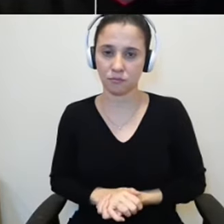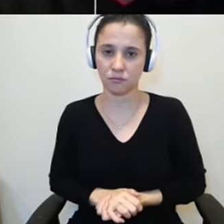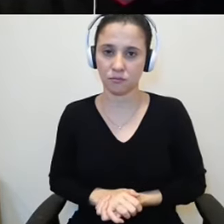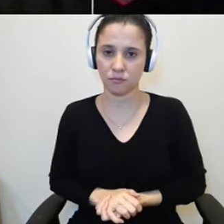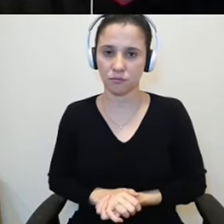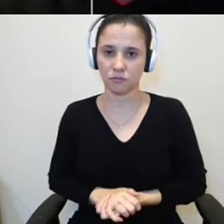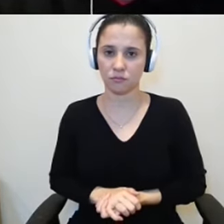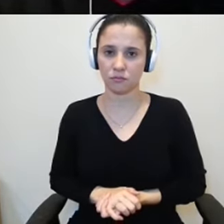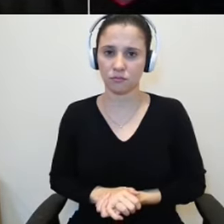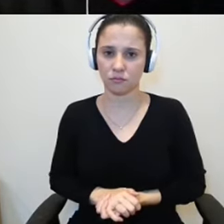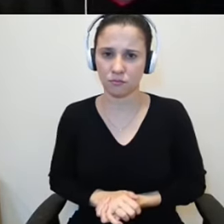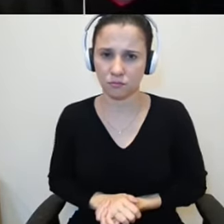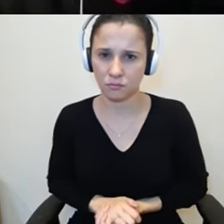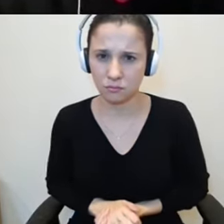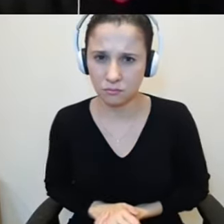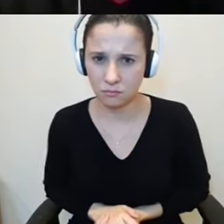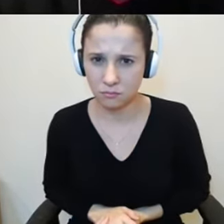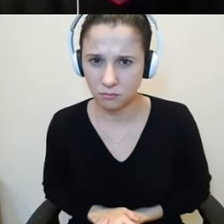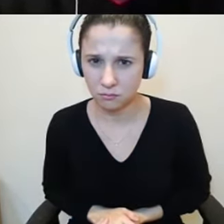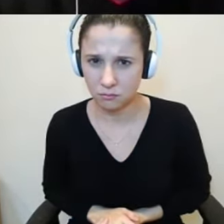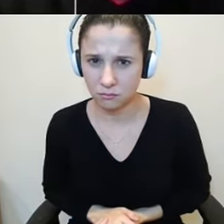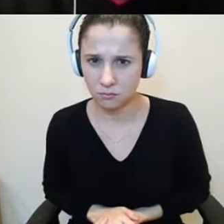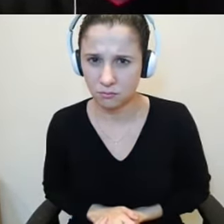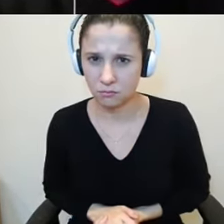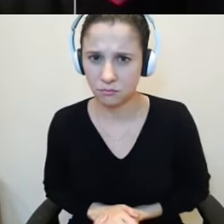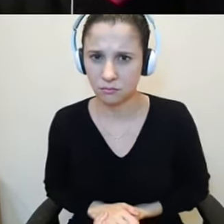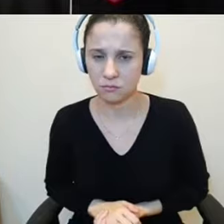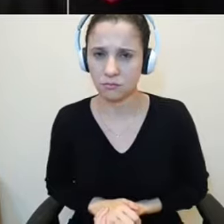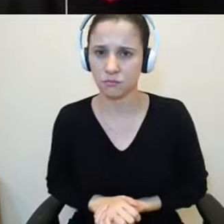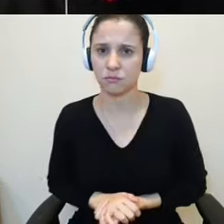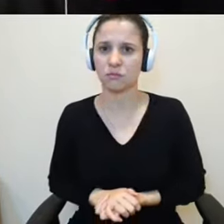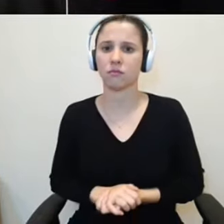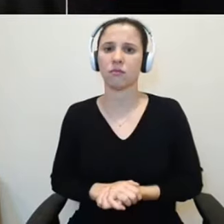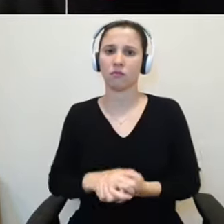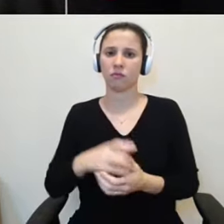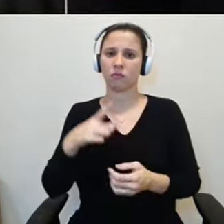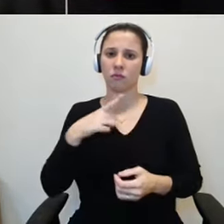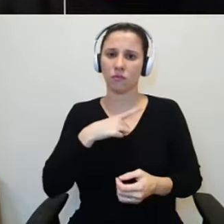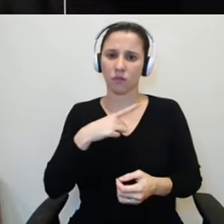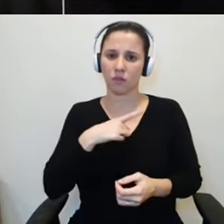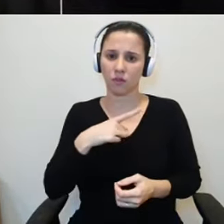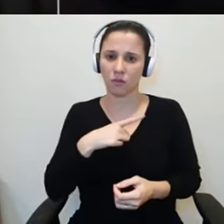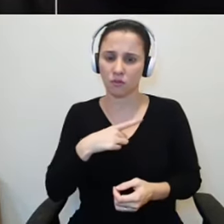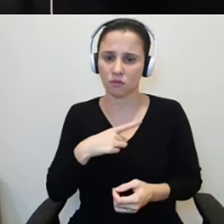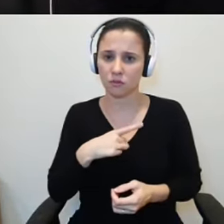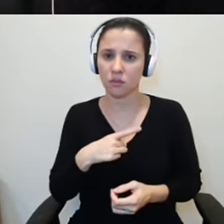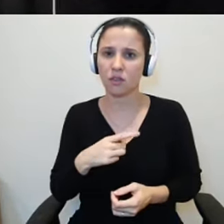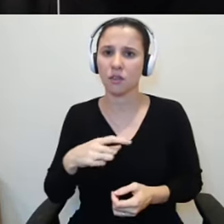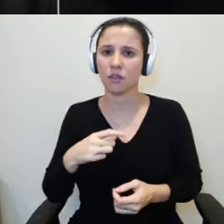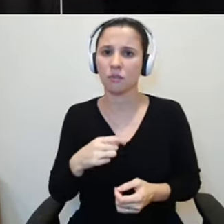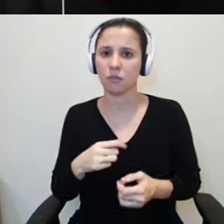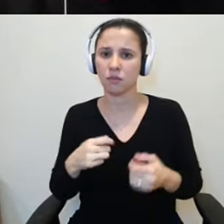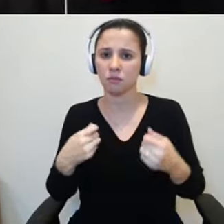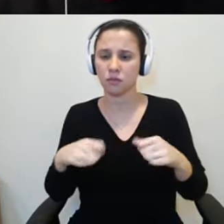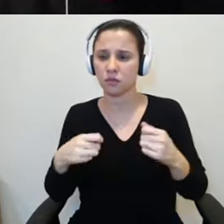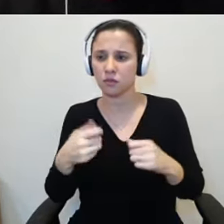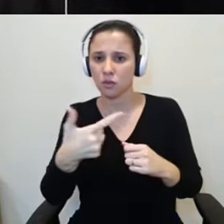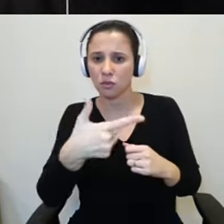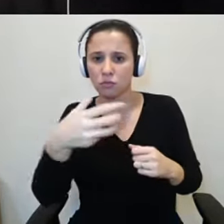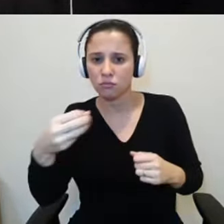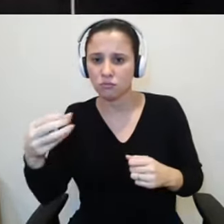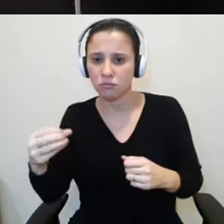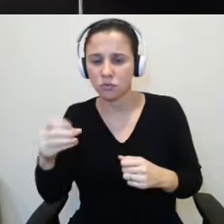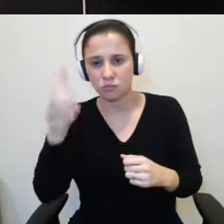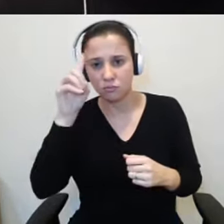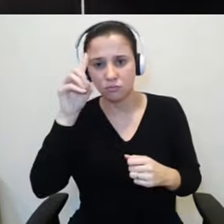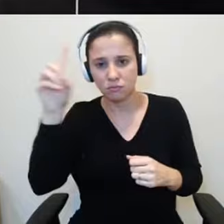os 200 dias letivos. Então, é isso mesmo, pessoal. A portaria, ela não obriga os 200 dias letivos. Então, isso já